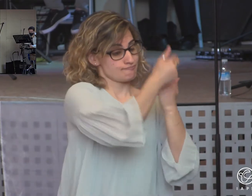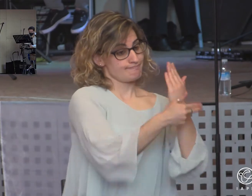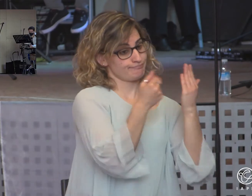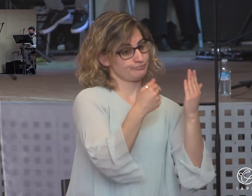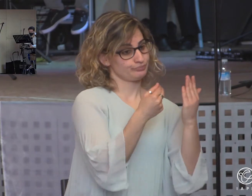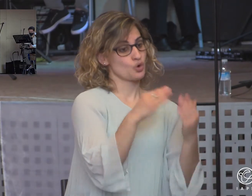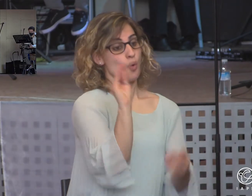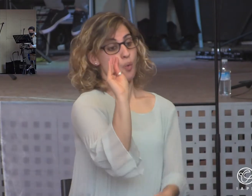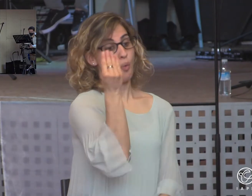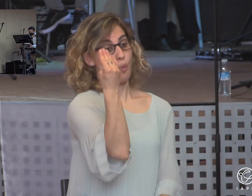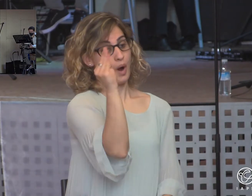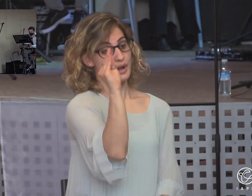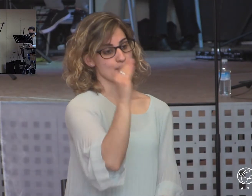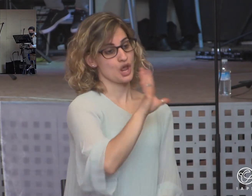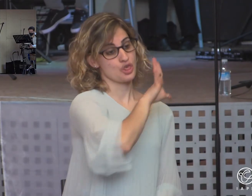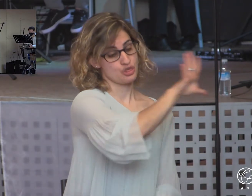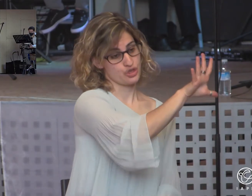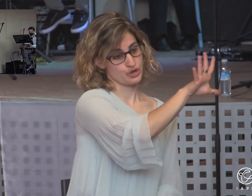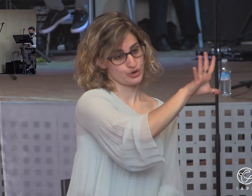Y